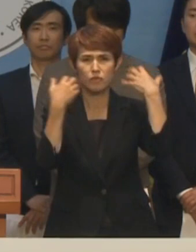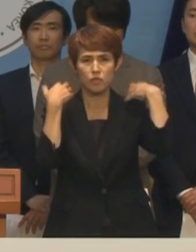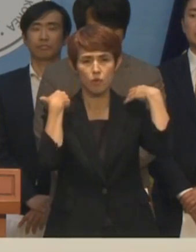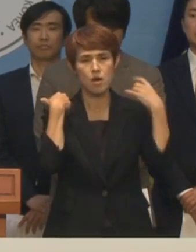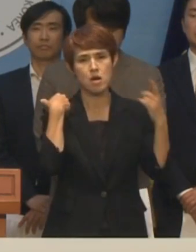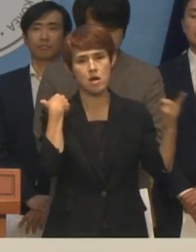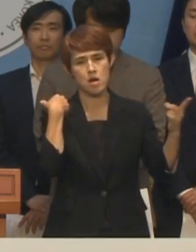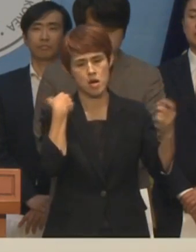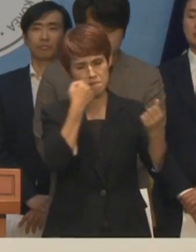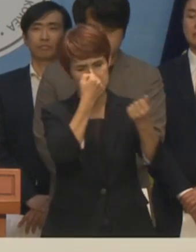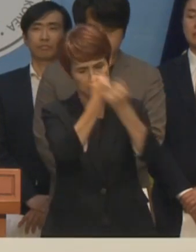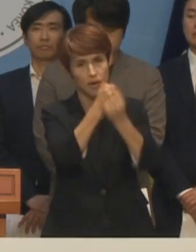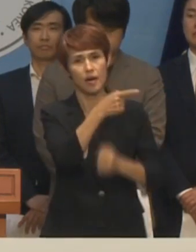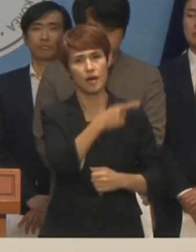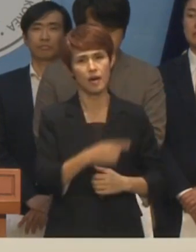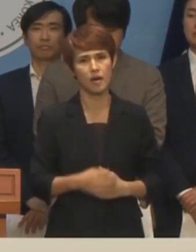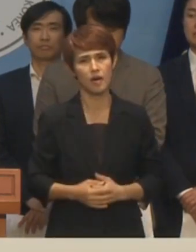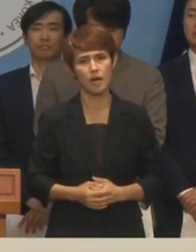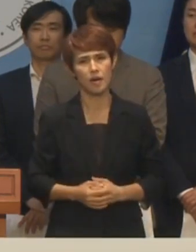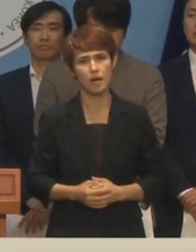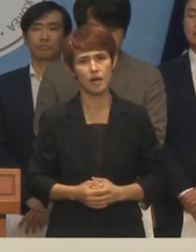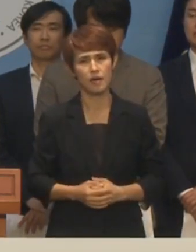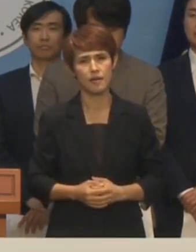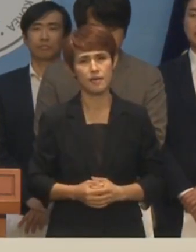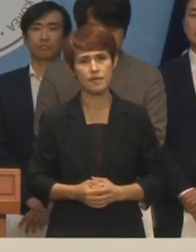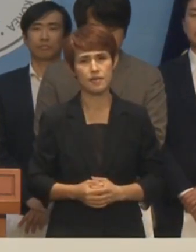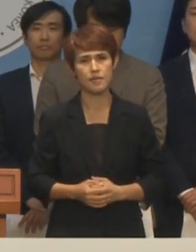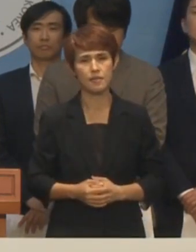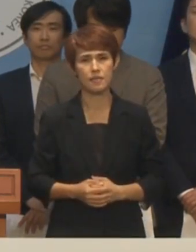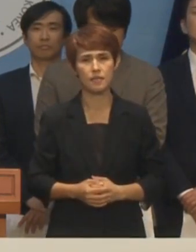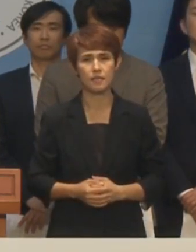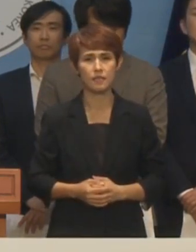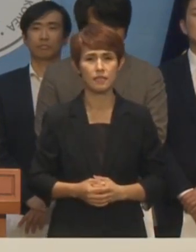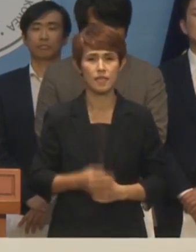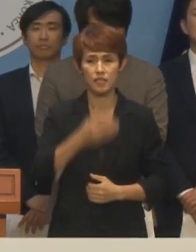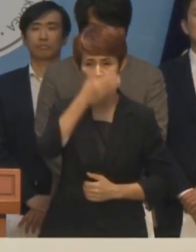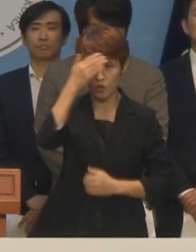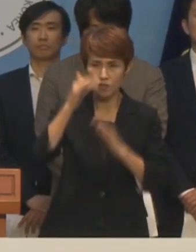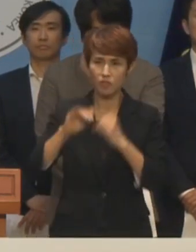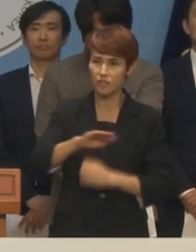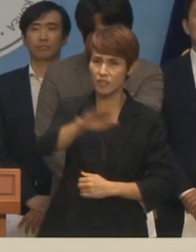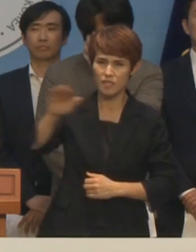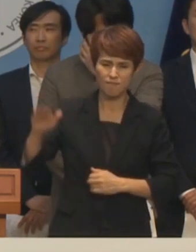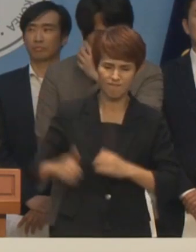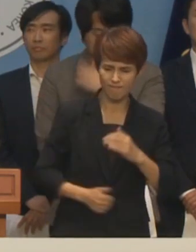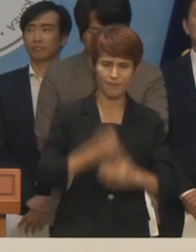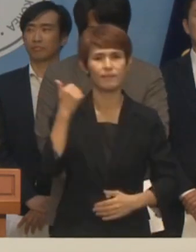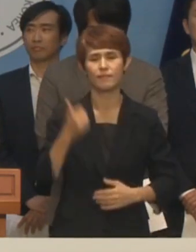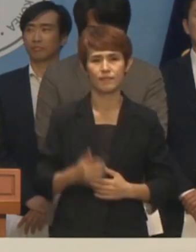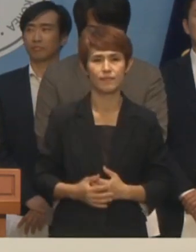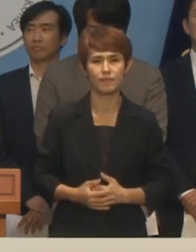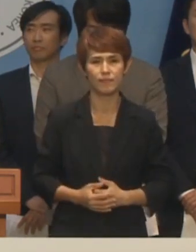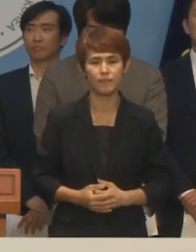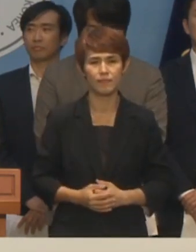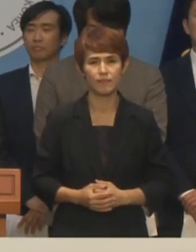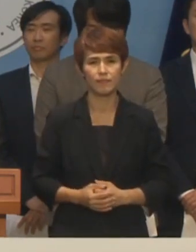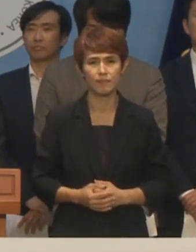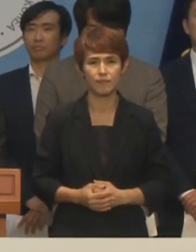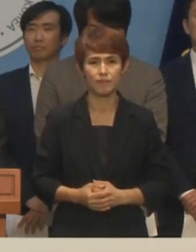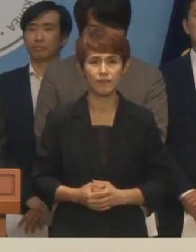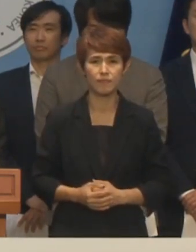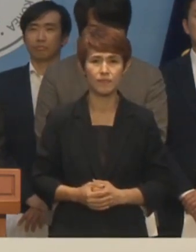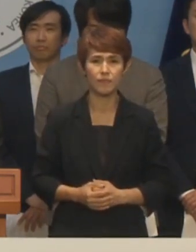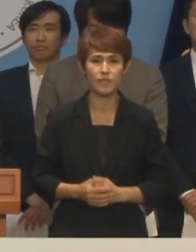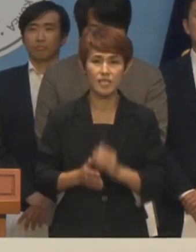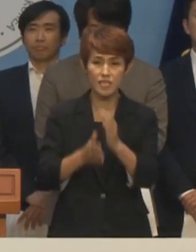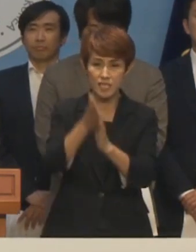언어도단적 무도함에 떨쳐 일어나 같은 시대를 살고 있는 청년들이 분노하고 있습니다. 도심에서는